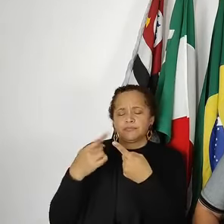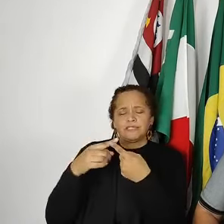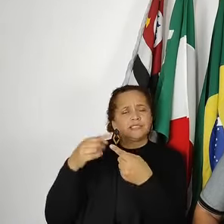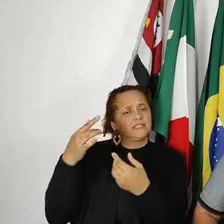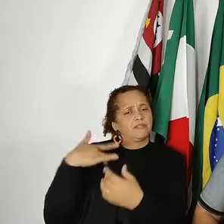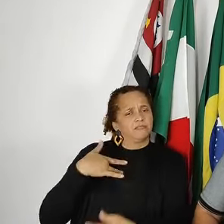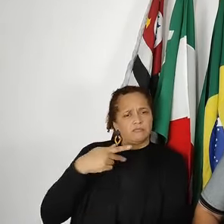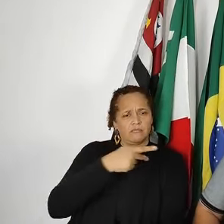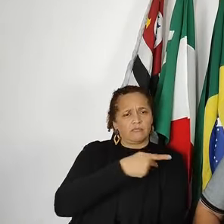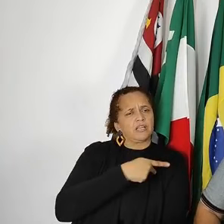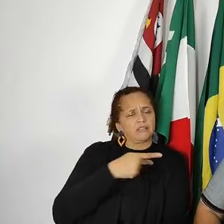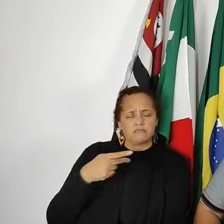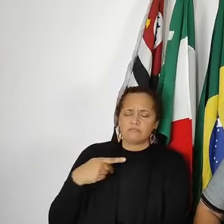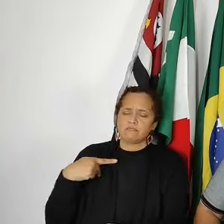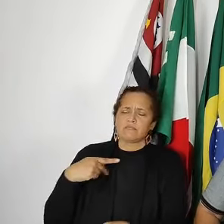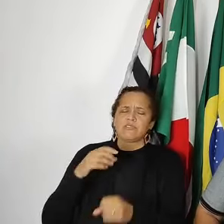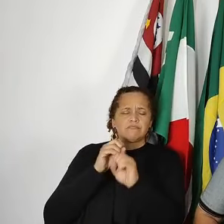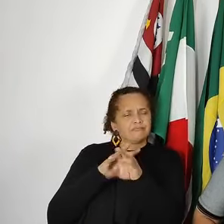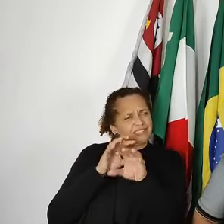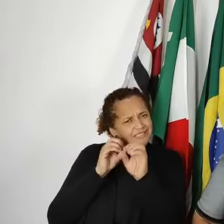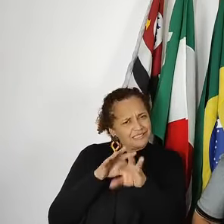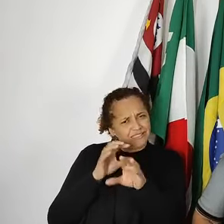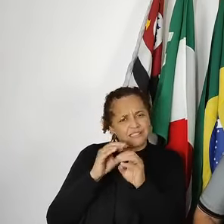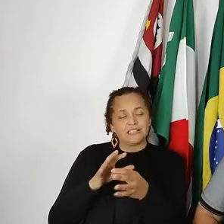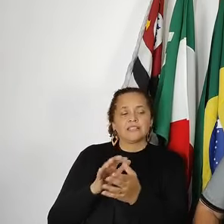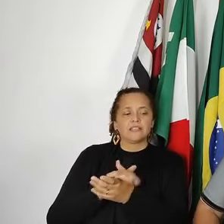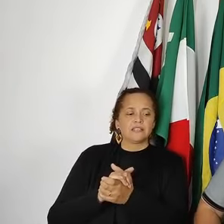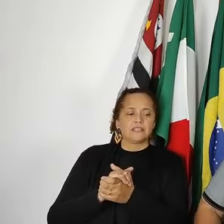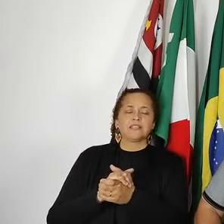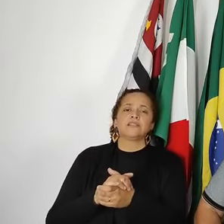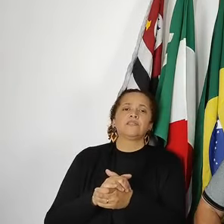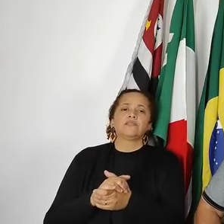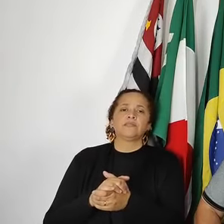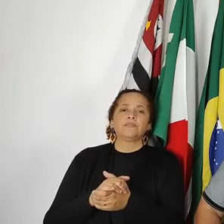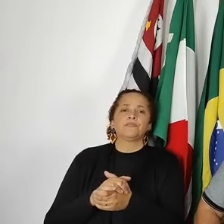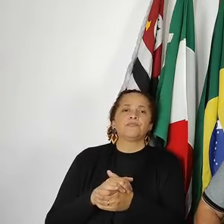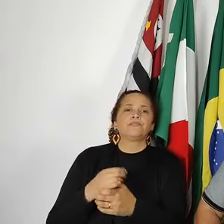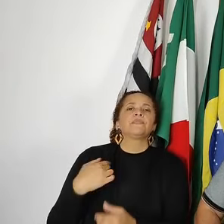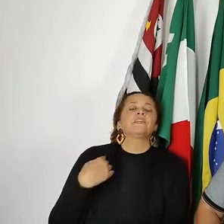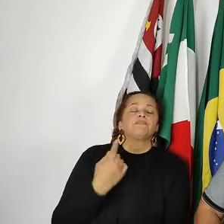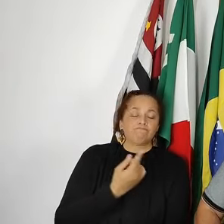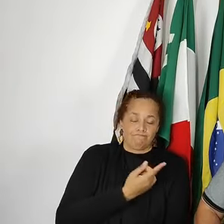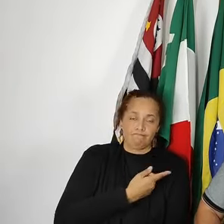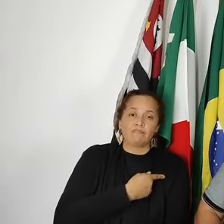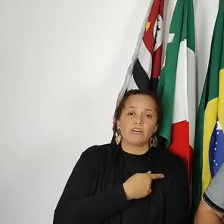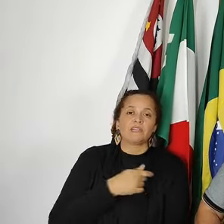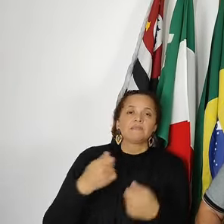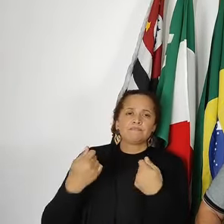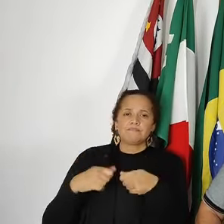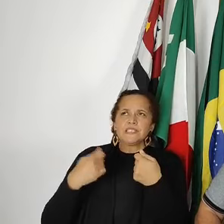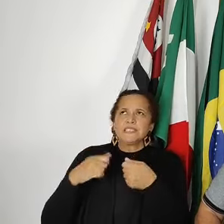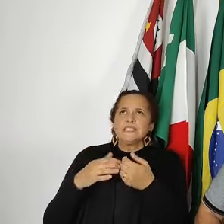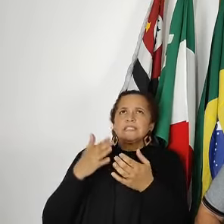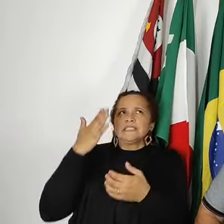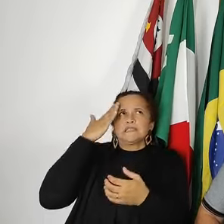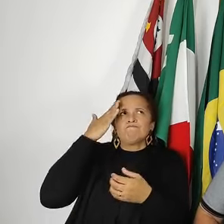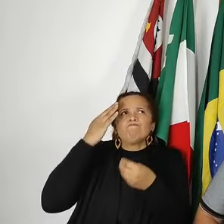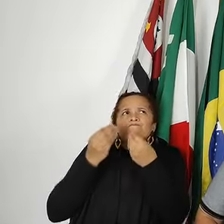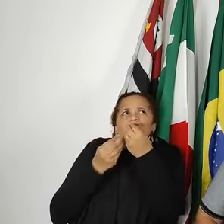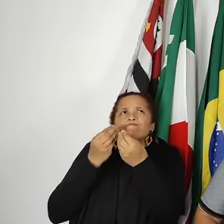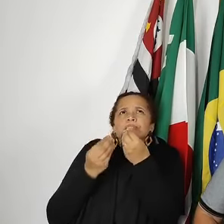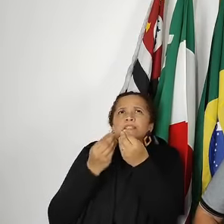Fernando, nas últimas lições, ministrações, tem falado, né, que nossa missão é gerenciar a